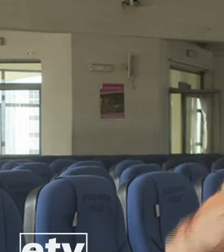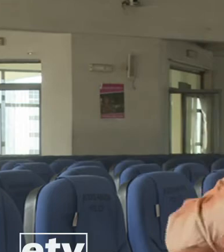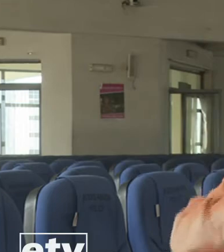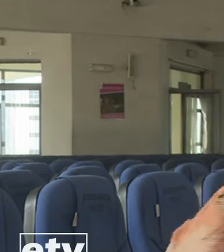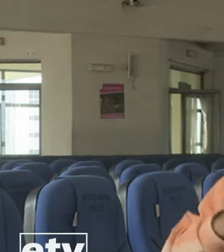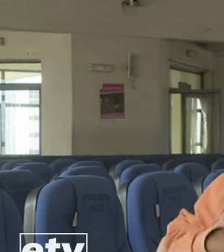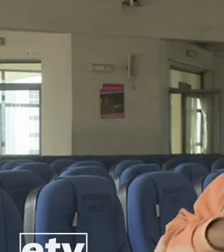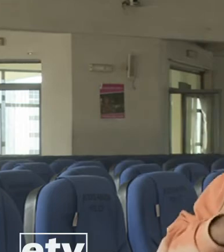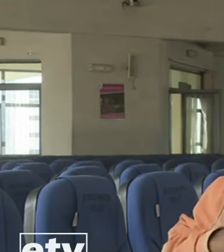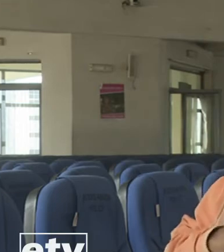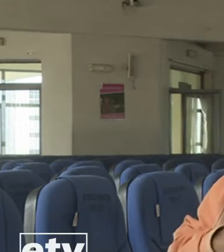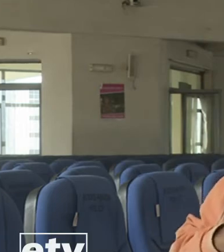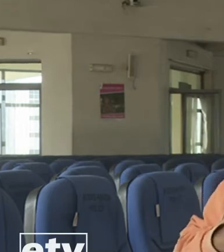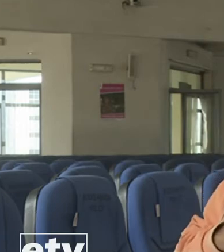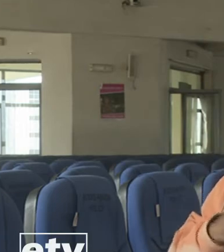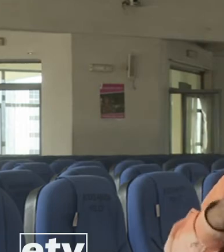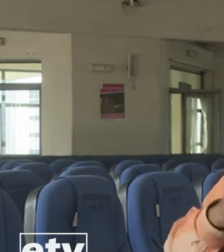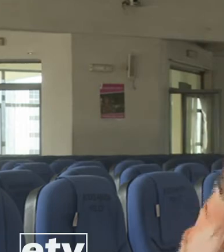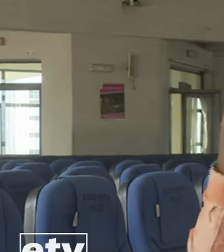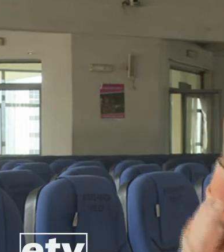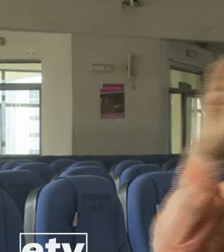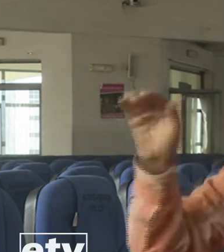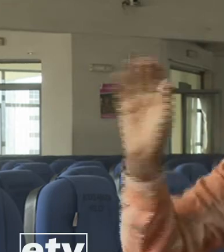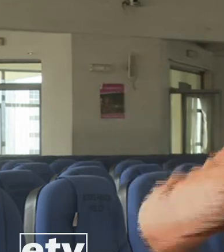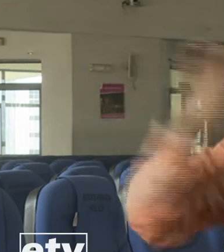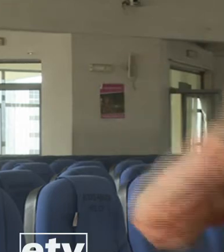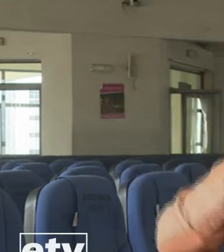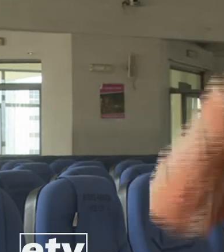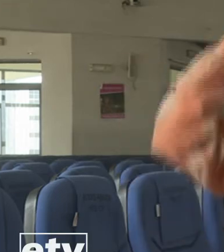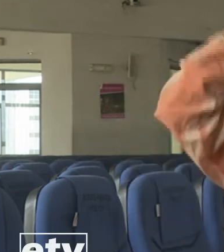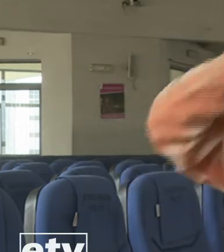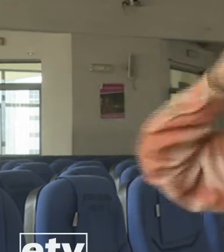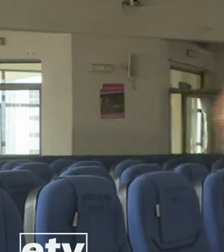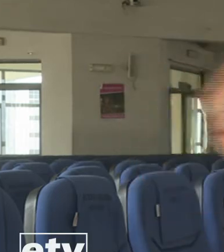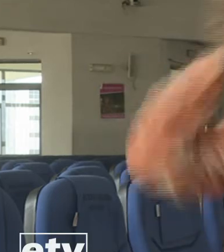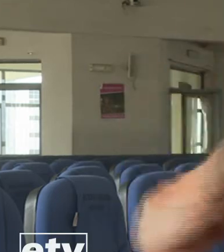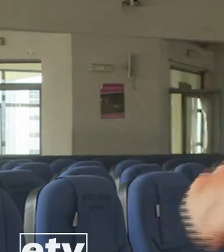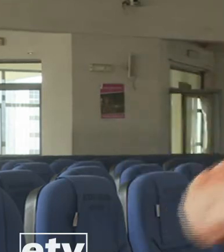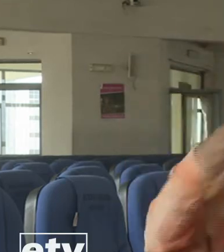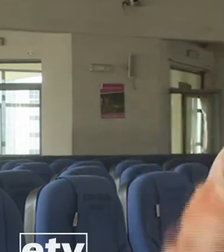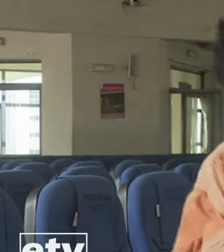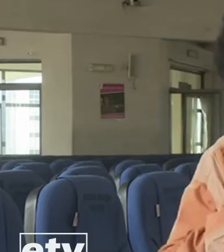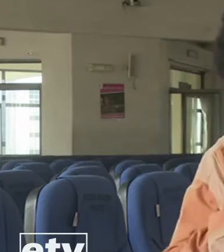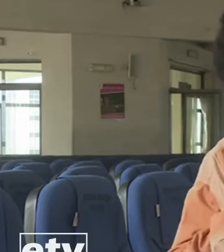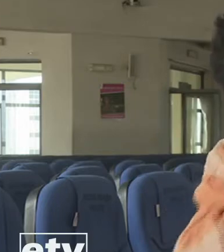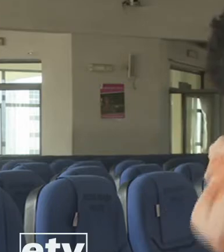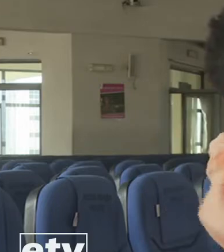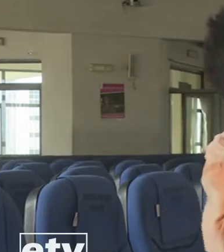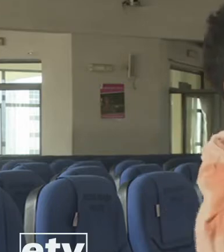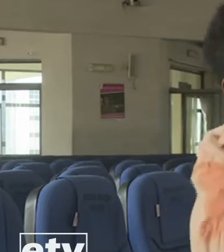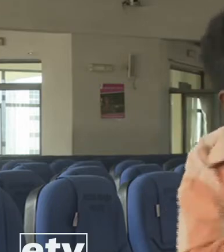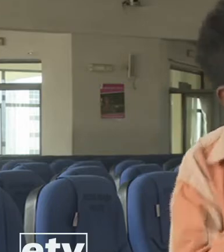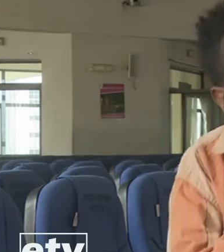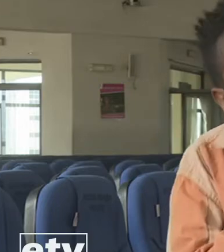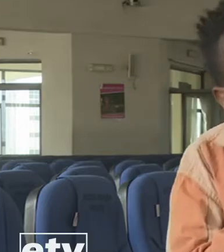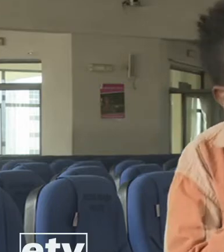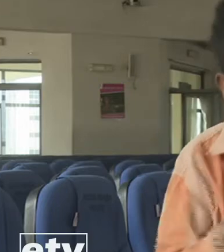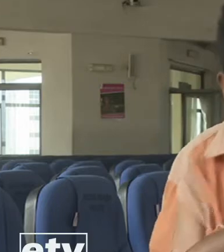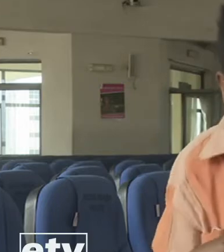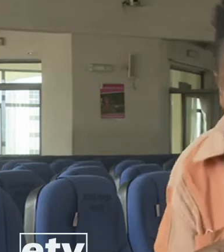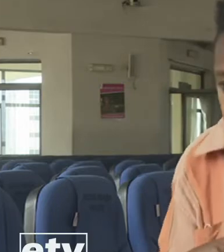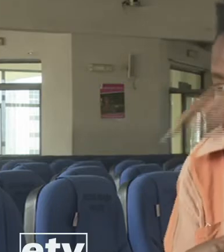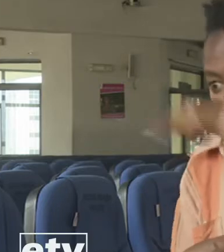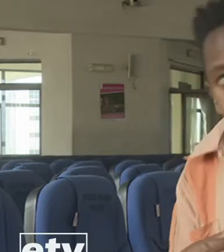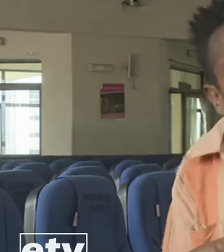አልሰማሁም። በኋላ ሮጦ ያዘኝ። የያዘበት መንገድ ግን በጣም ያስደነግጥ ነበር። እናም ተቆጣኝ።